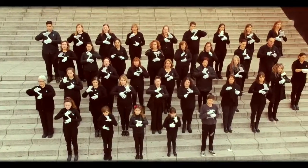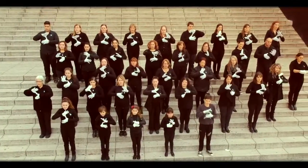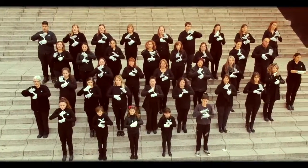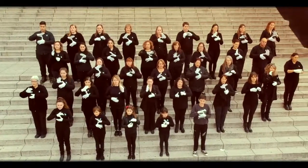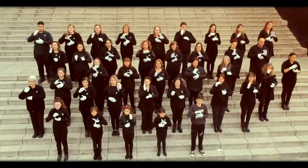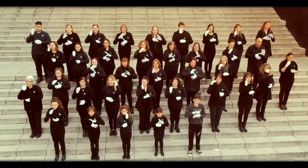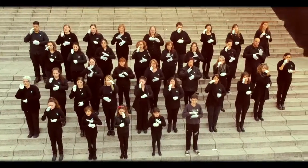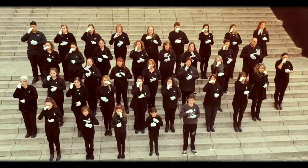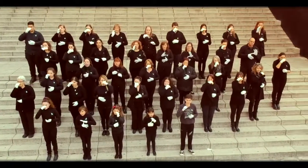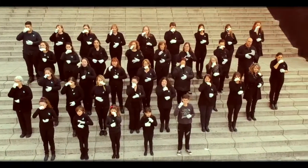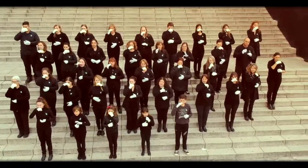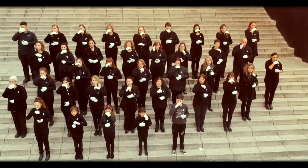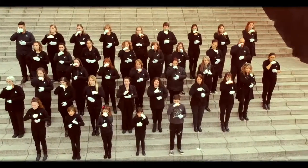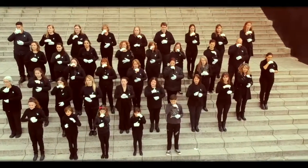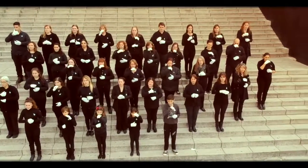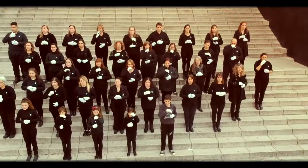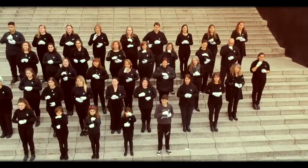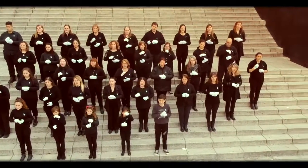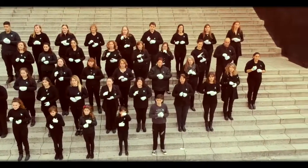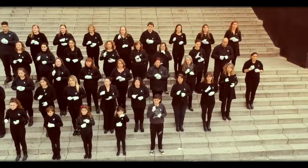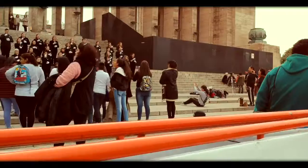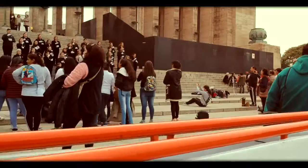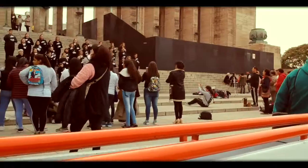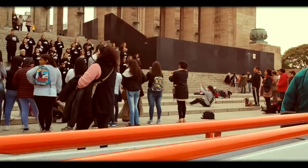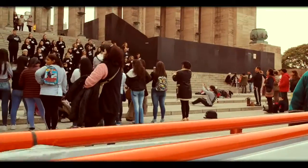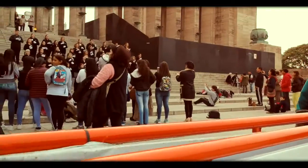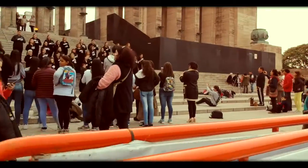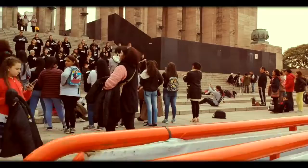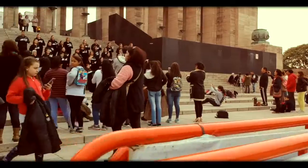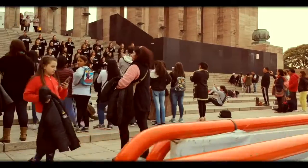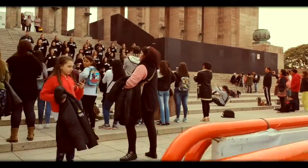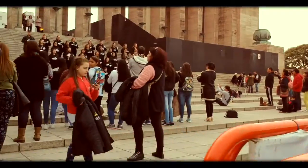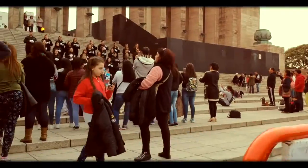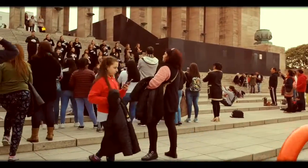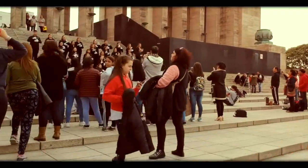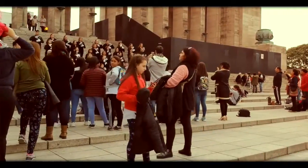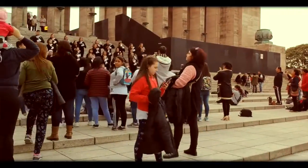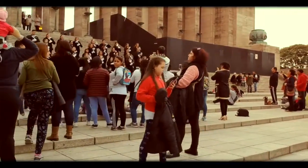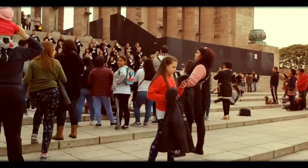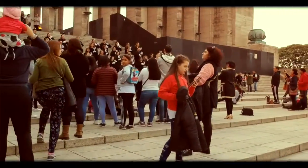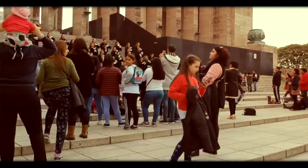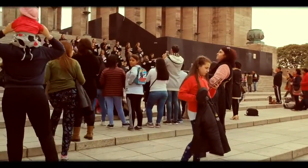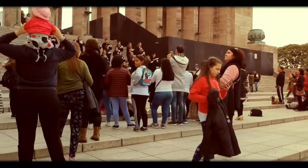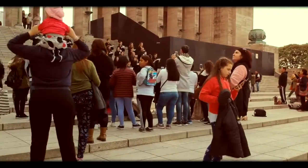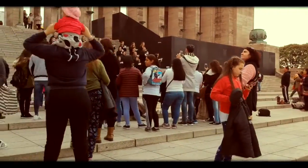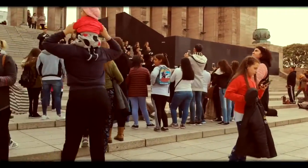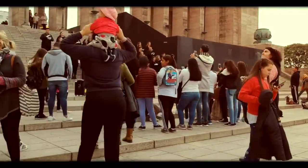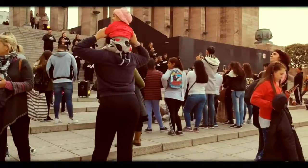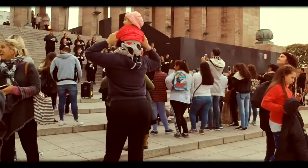America's black Dame tu poemas, America's